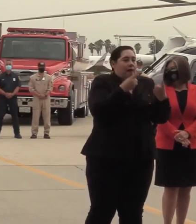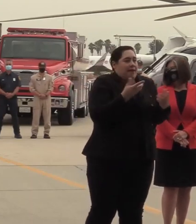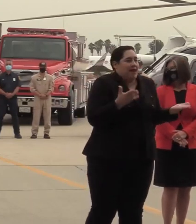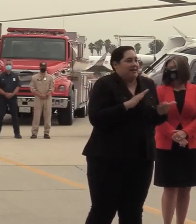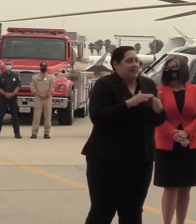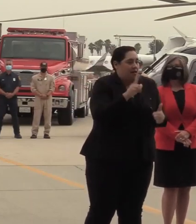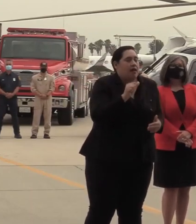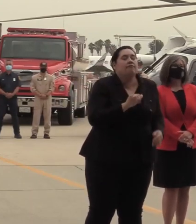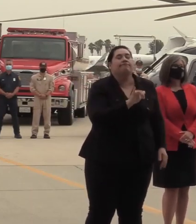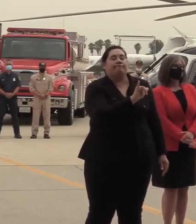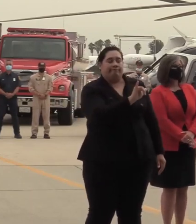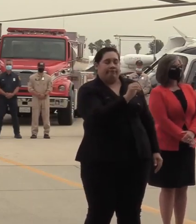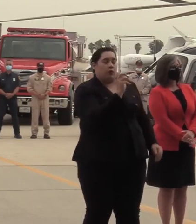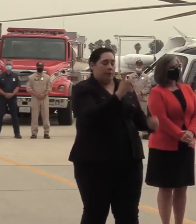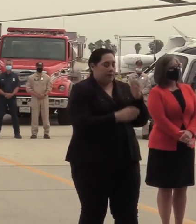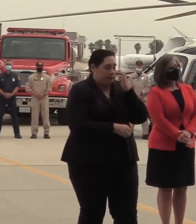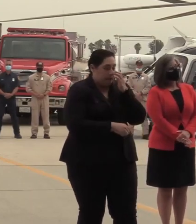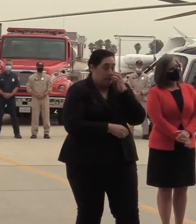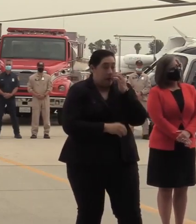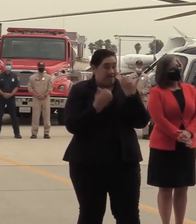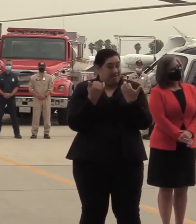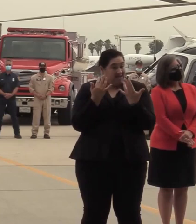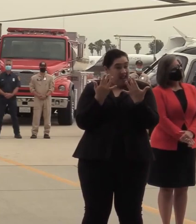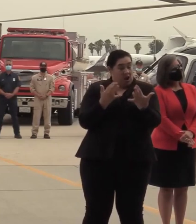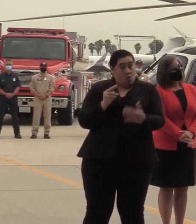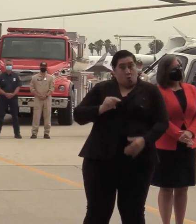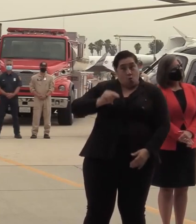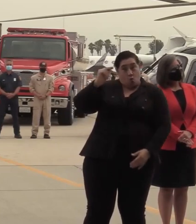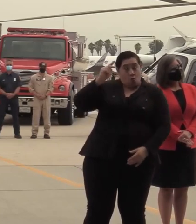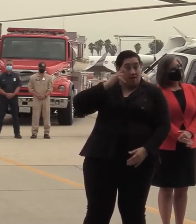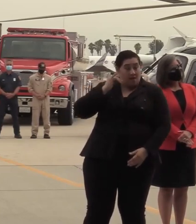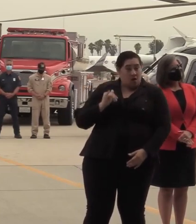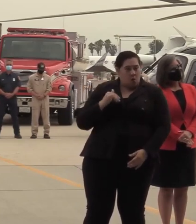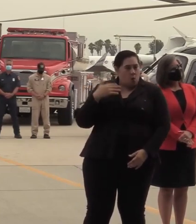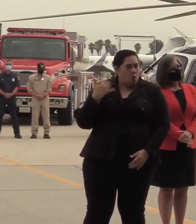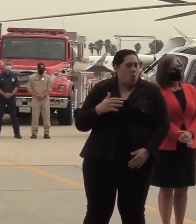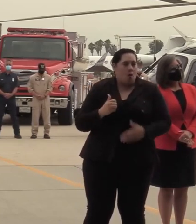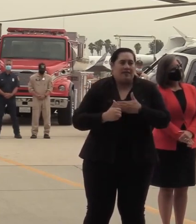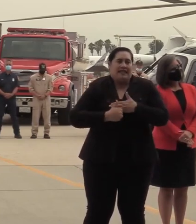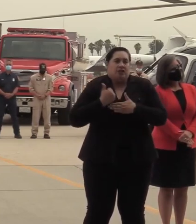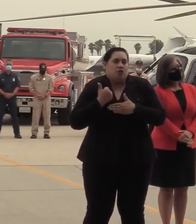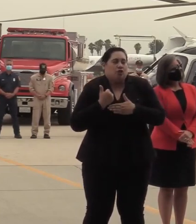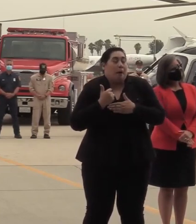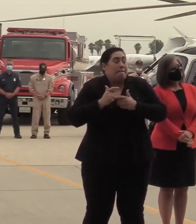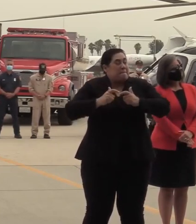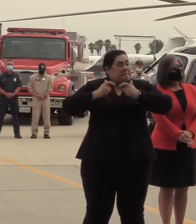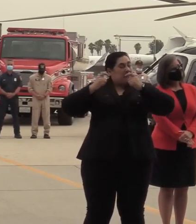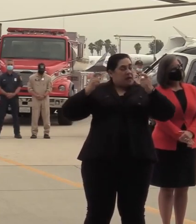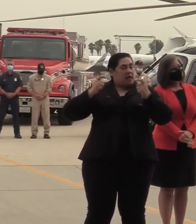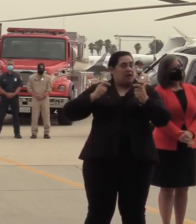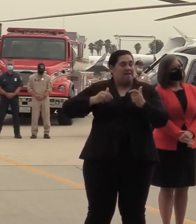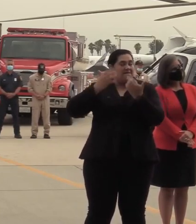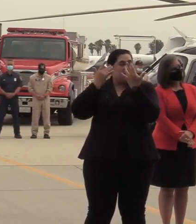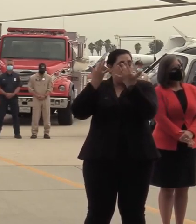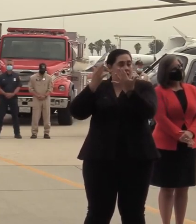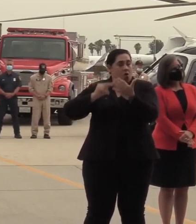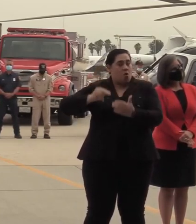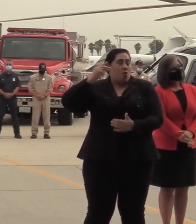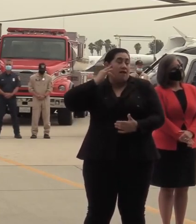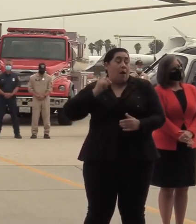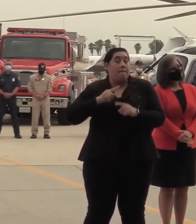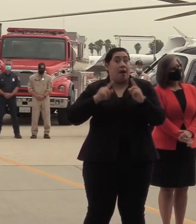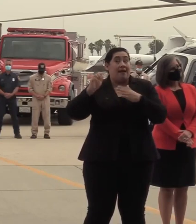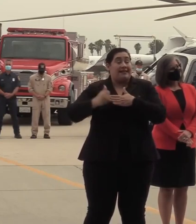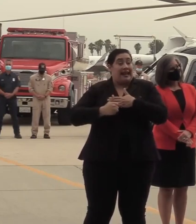Mm-hmm. Okay, bueno. Los incendios en el norte de California son muy peligrosos y muy grandes. Pero la